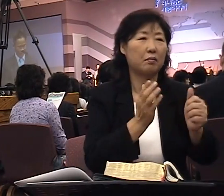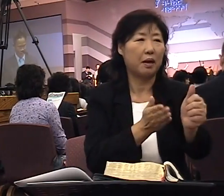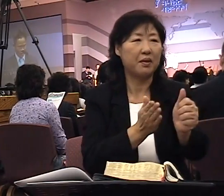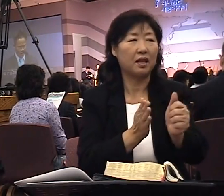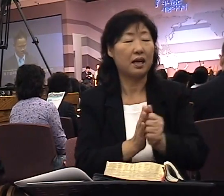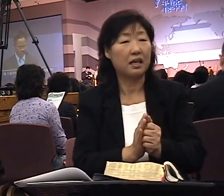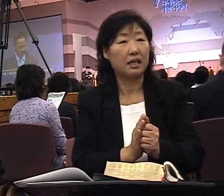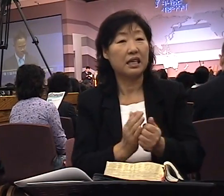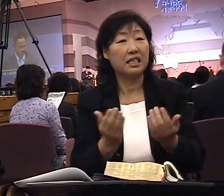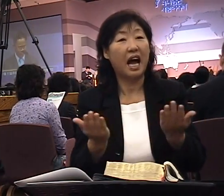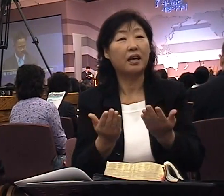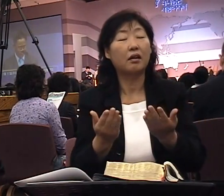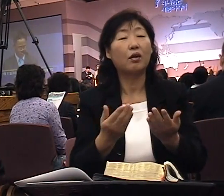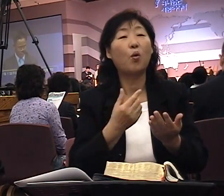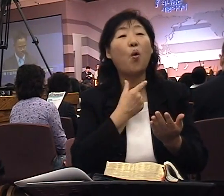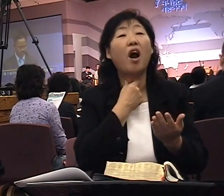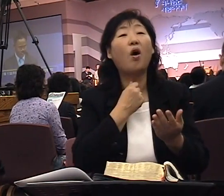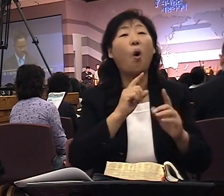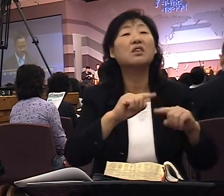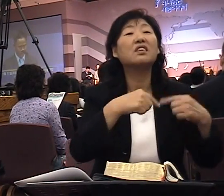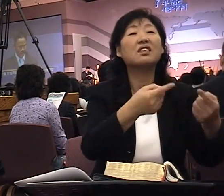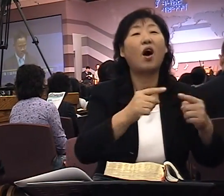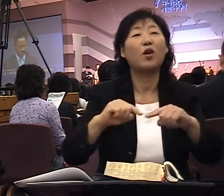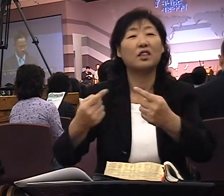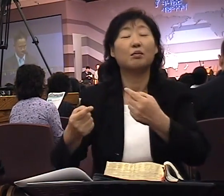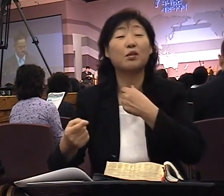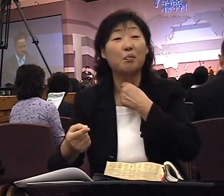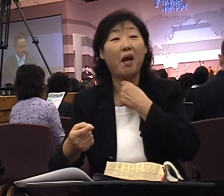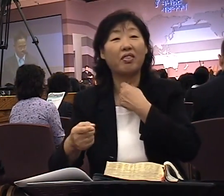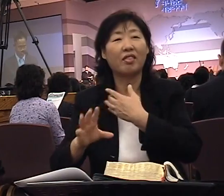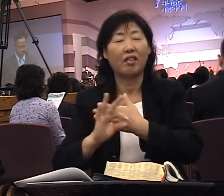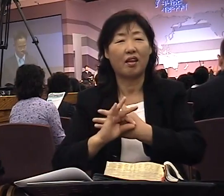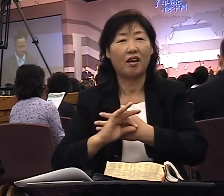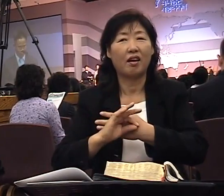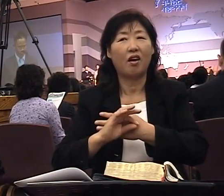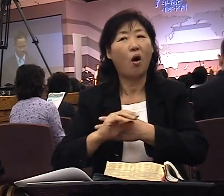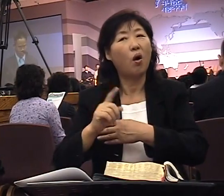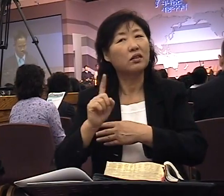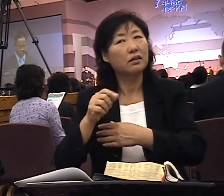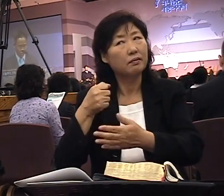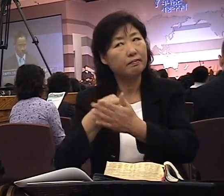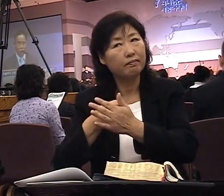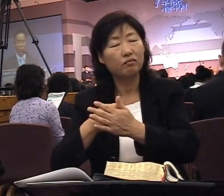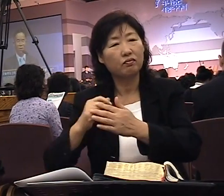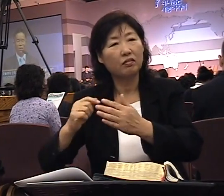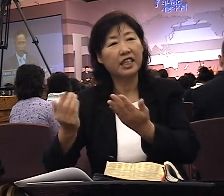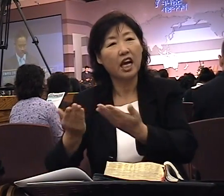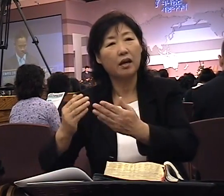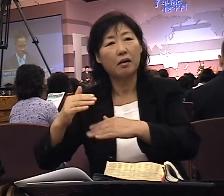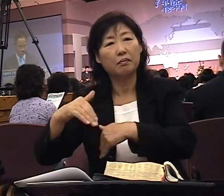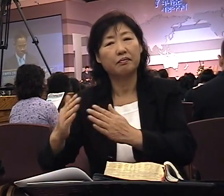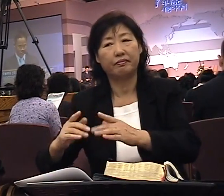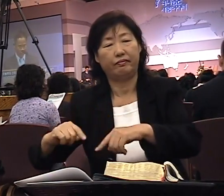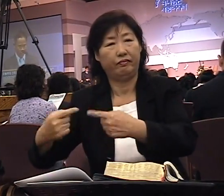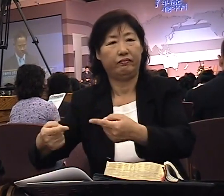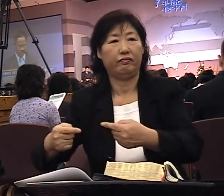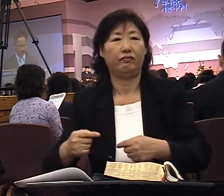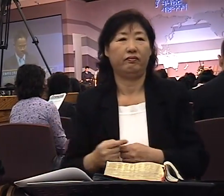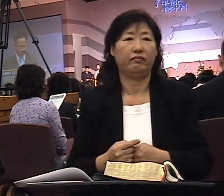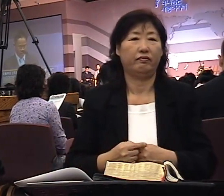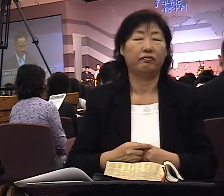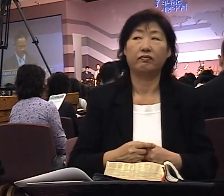바랍니다. 2007년 하반기 은사점검반 개강이 오늘부터 있습니다. 2주 과정인데요. 누구든지 참여하실 수